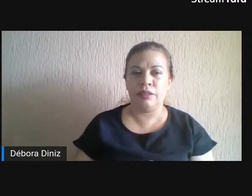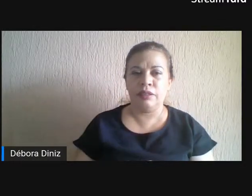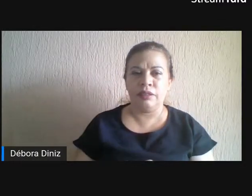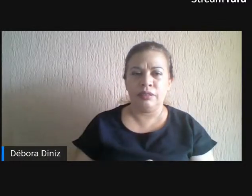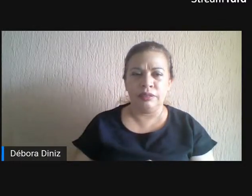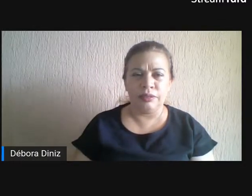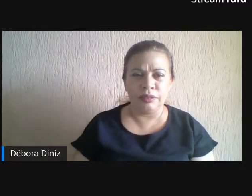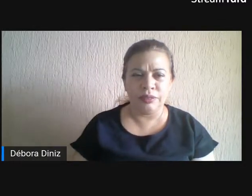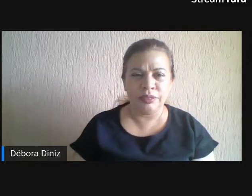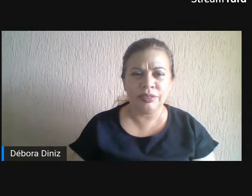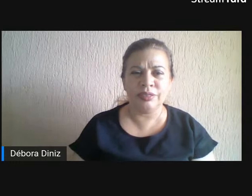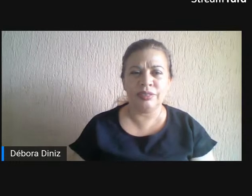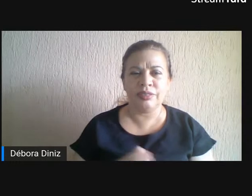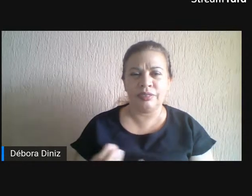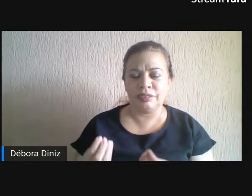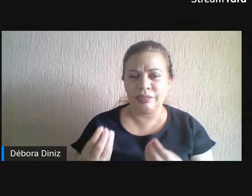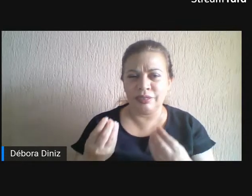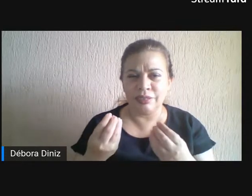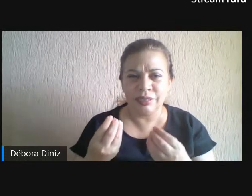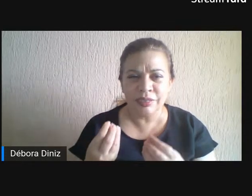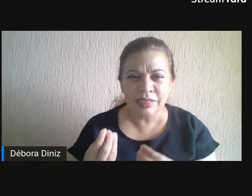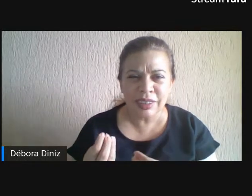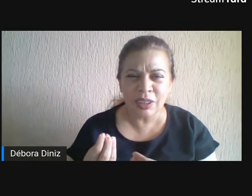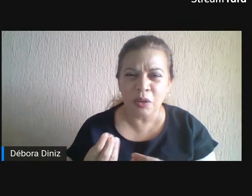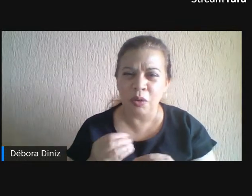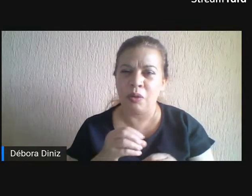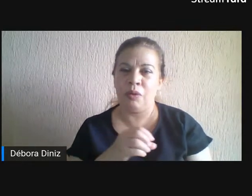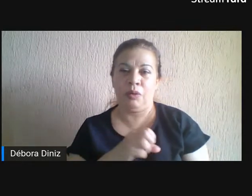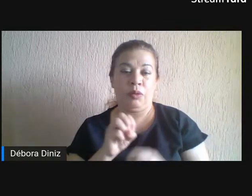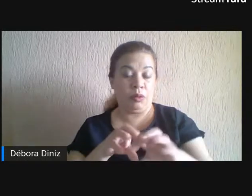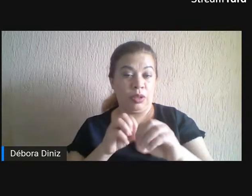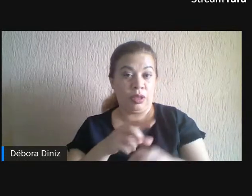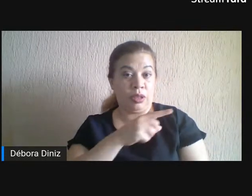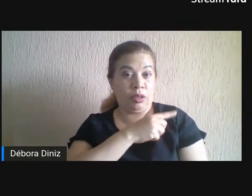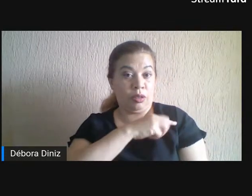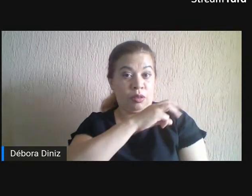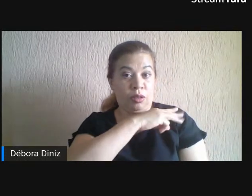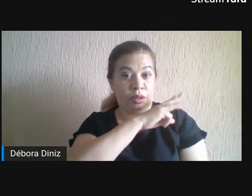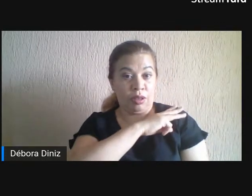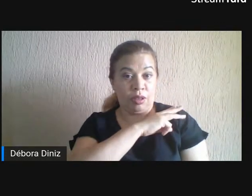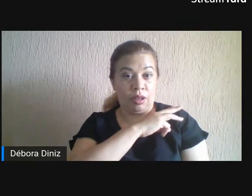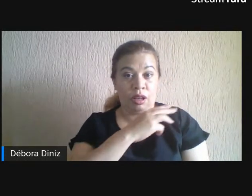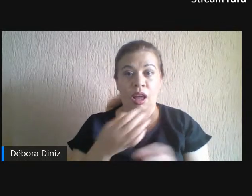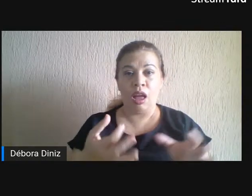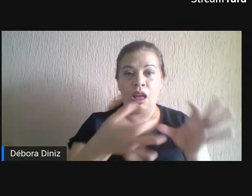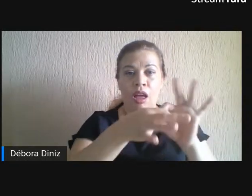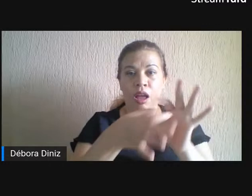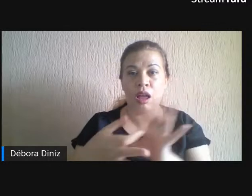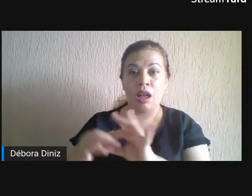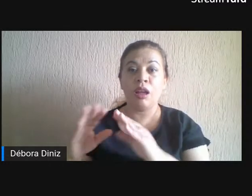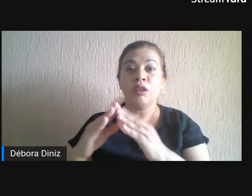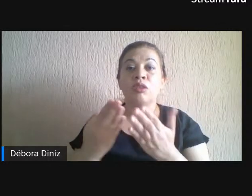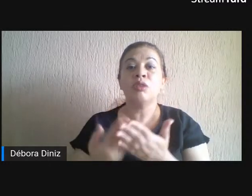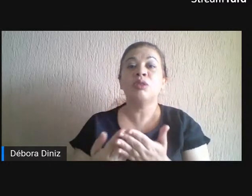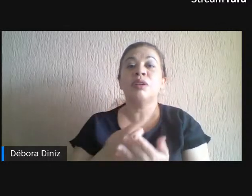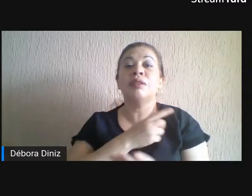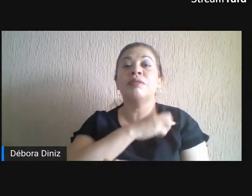Vertebrar o ensino médio em nosso país, isso é, se articular com as escolas de ensino médio da sua